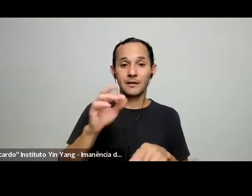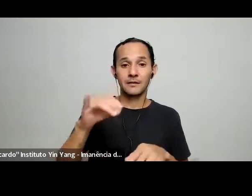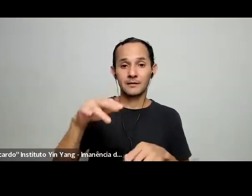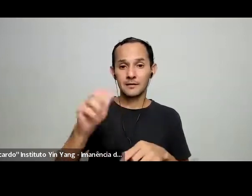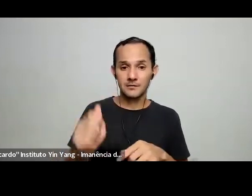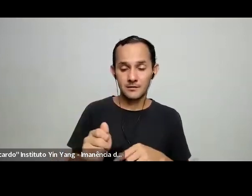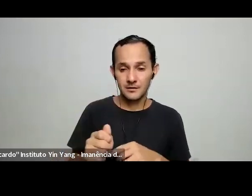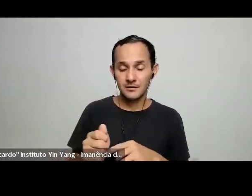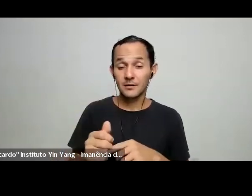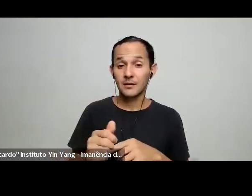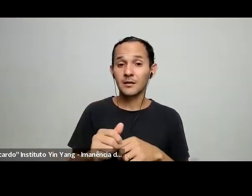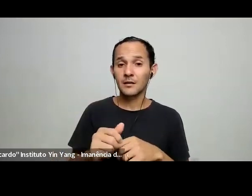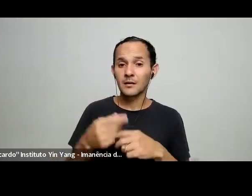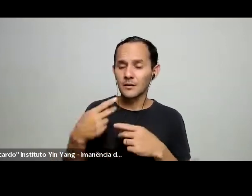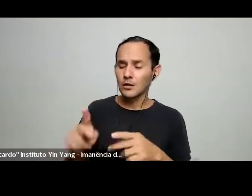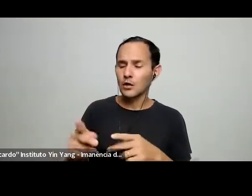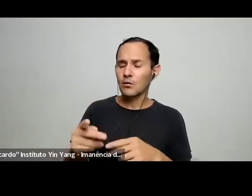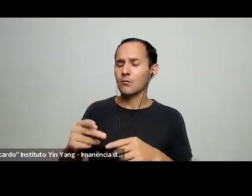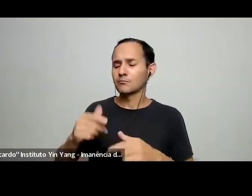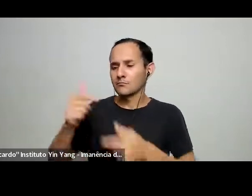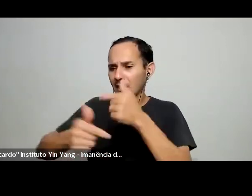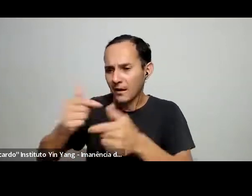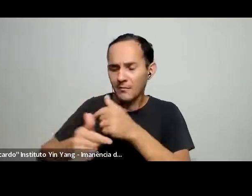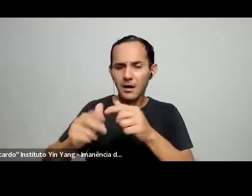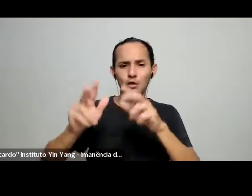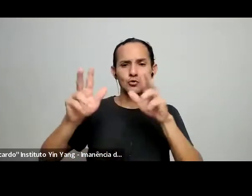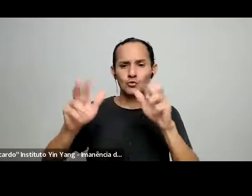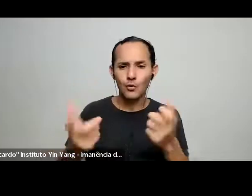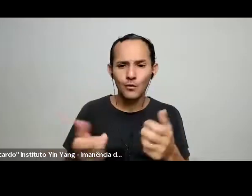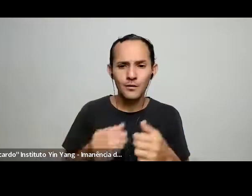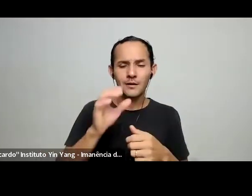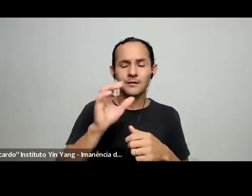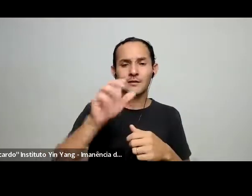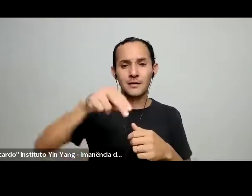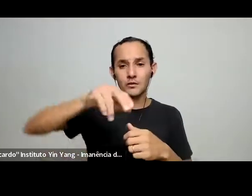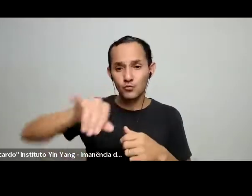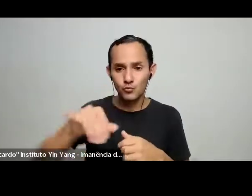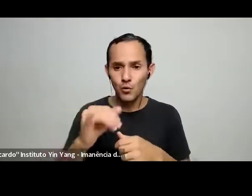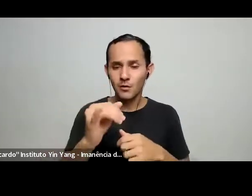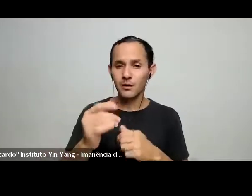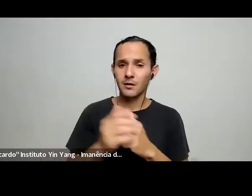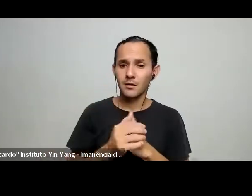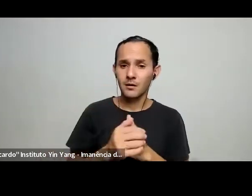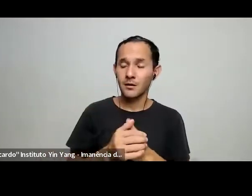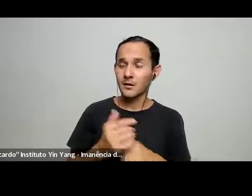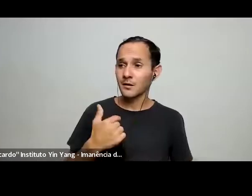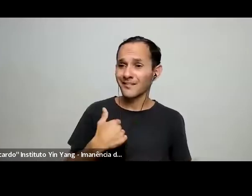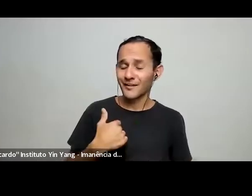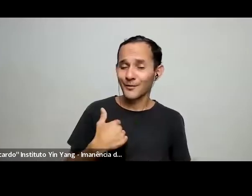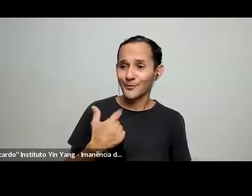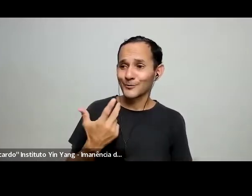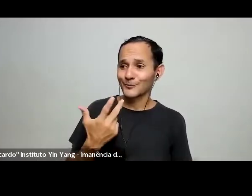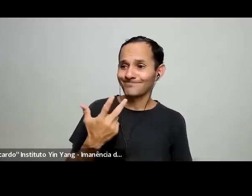Aguiar, naqueles movimentos em relação junto ao CNJ, e eu acabava